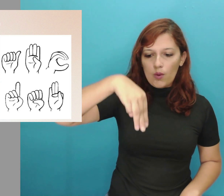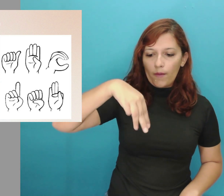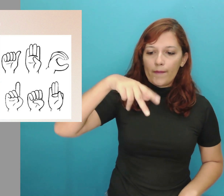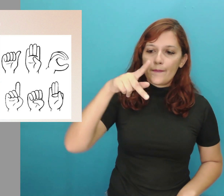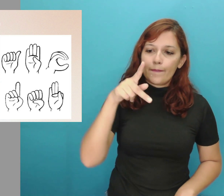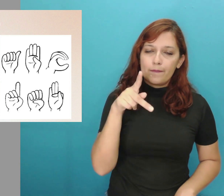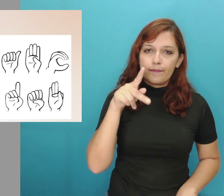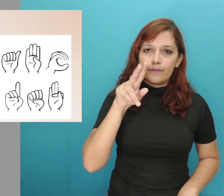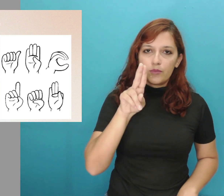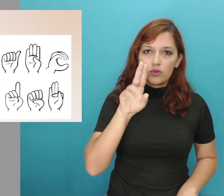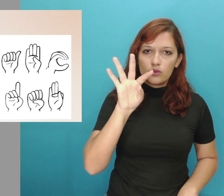computador.